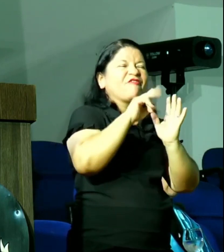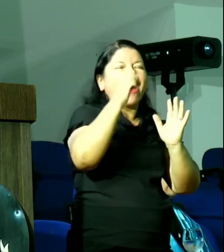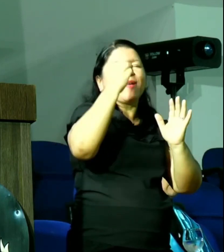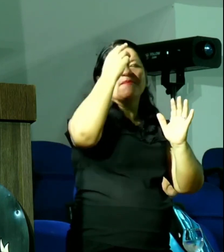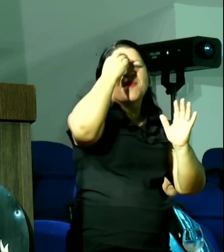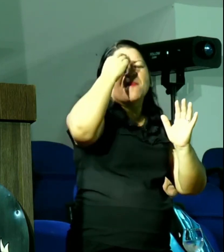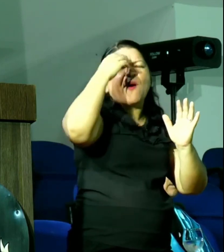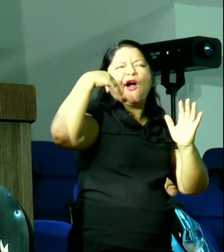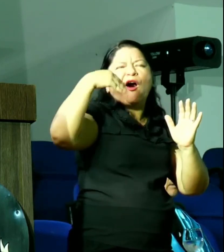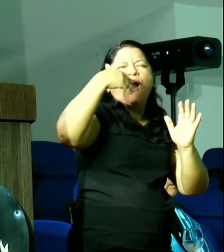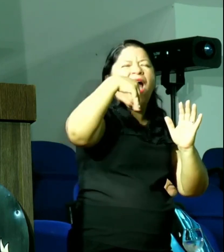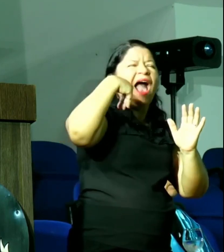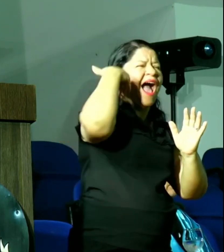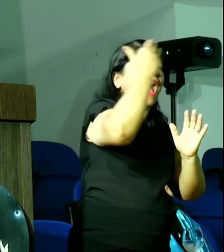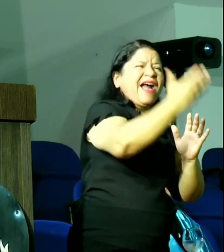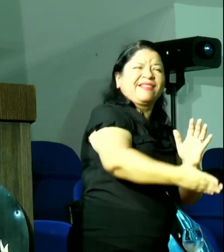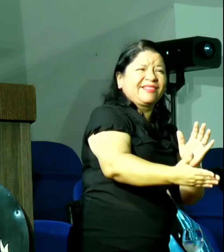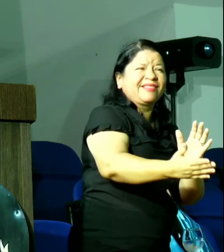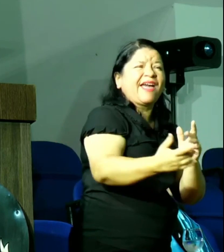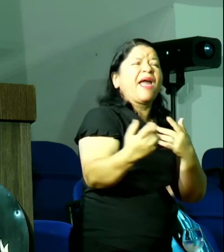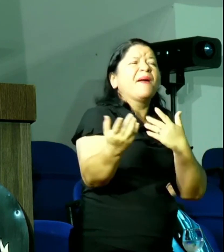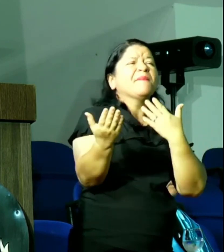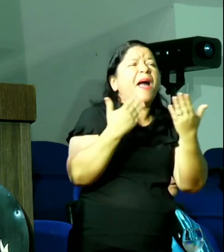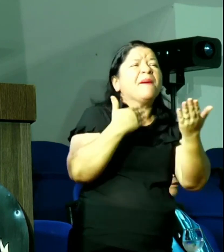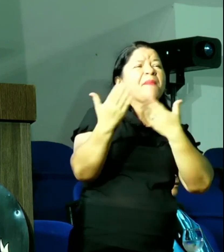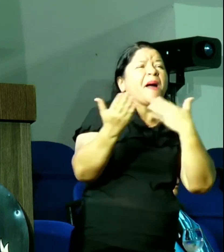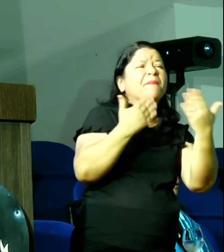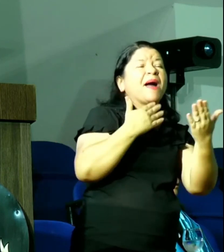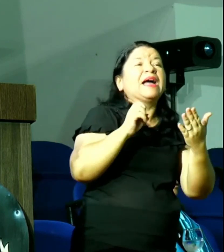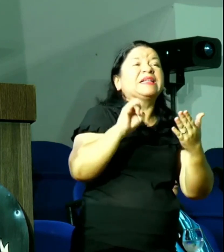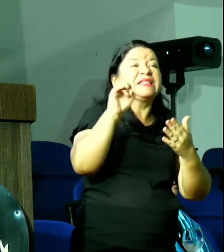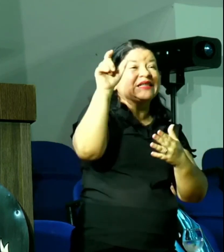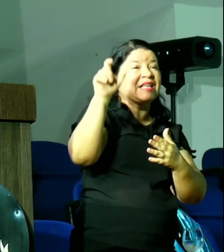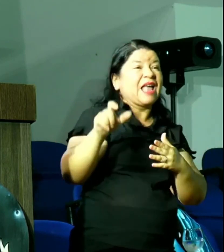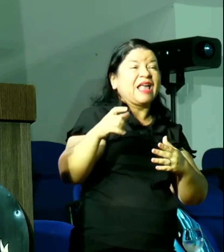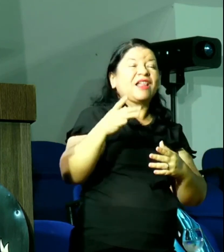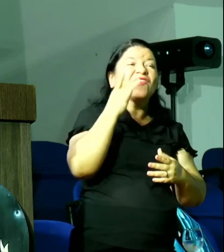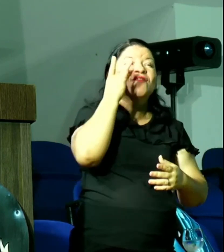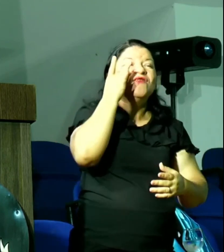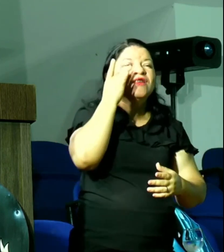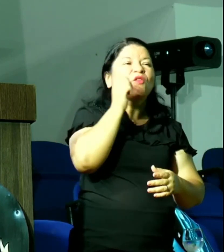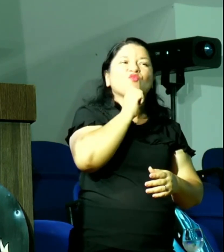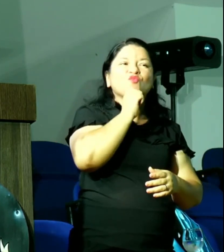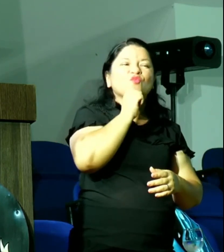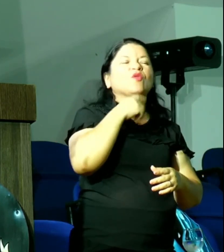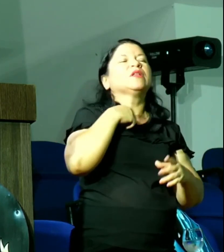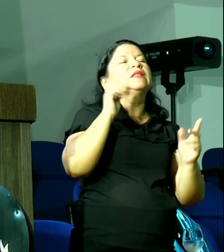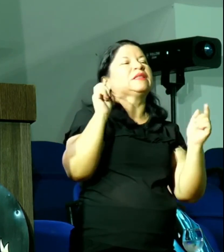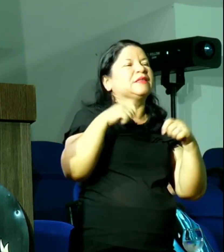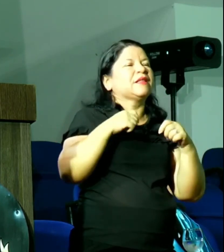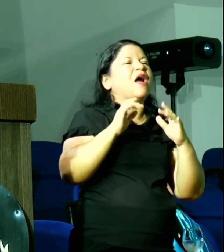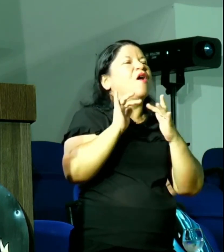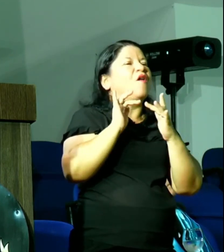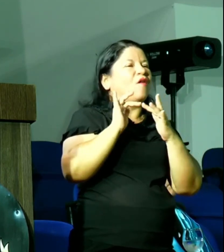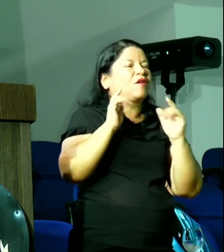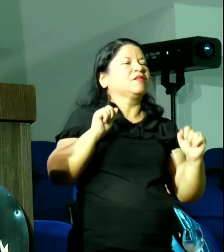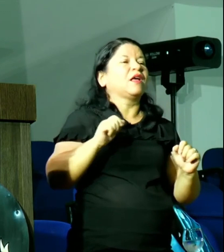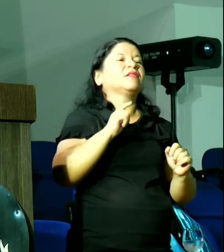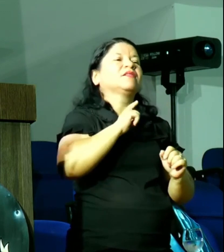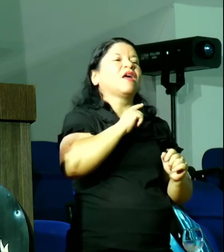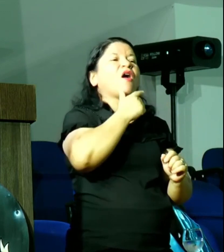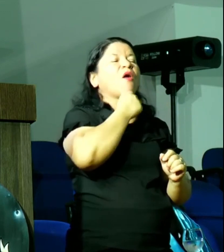com eles, mesmo quando eles estiverem fisicamente ausentes. São o que o sociólogo Robert Elias chama de